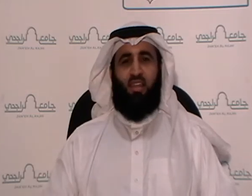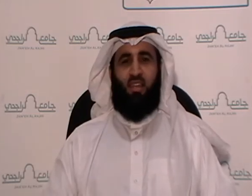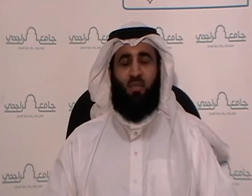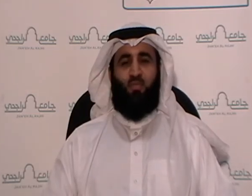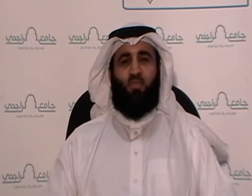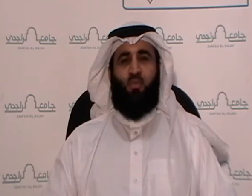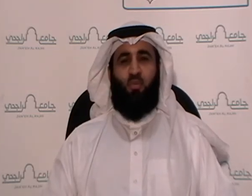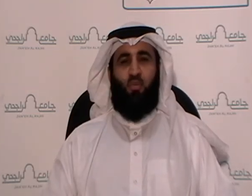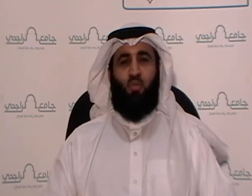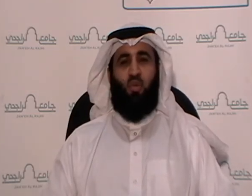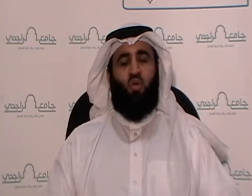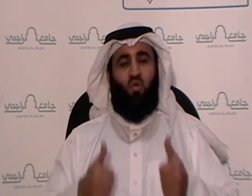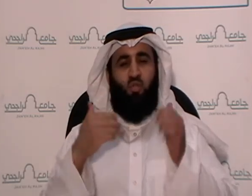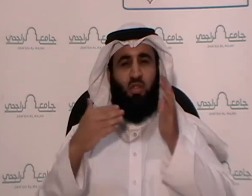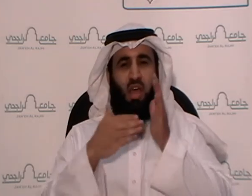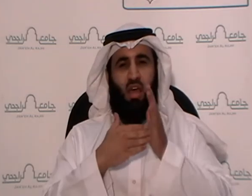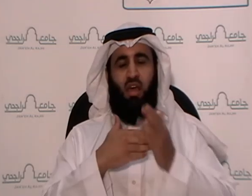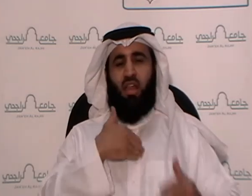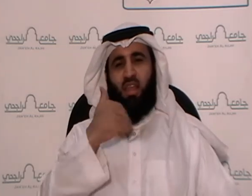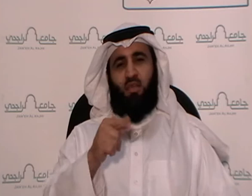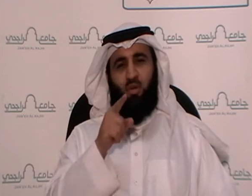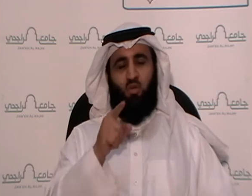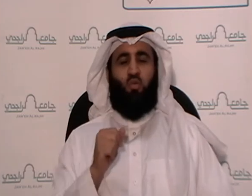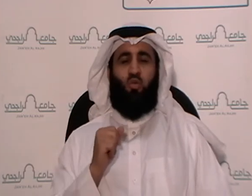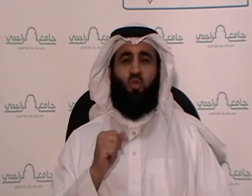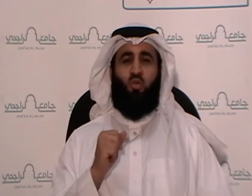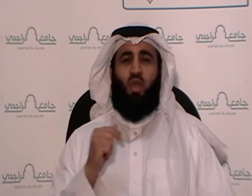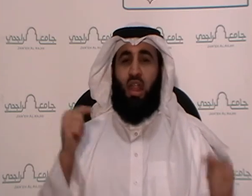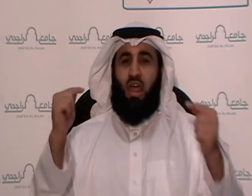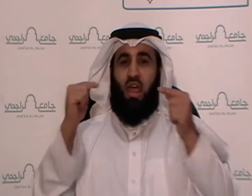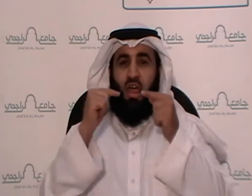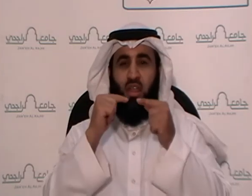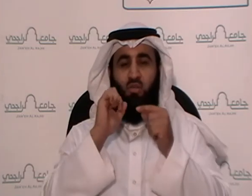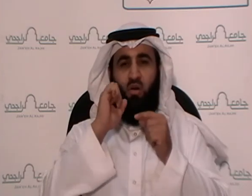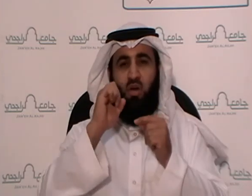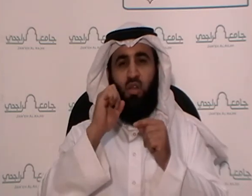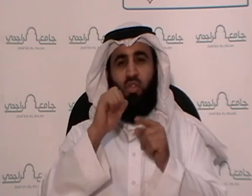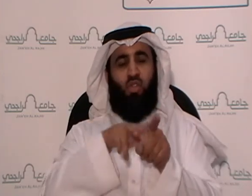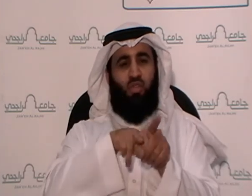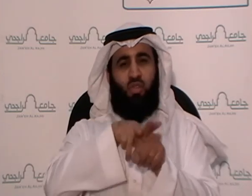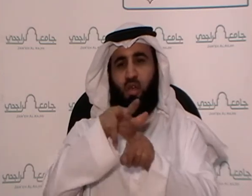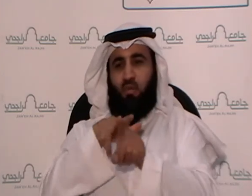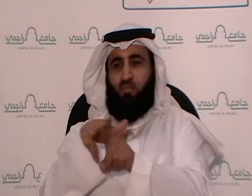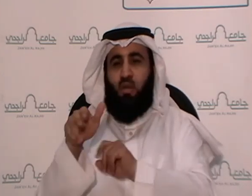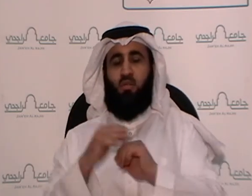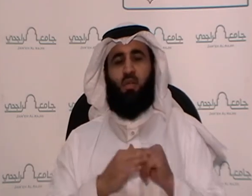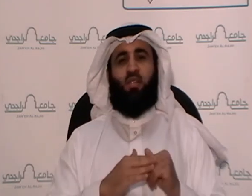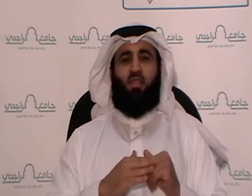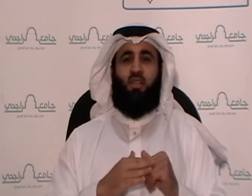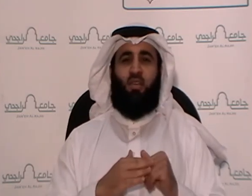والعاقبة للمتقين، ولا عدوان إلا على الظالمين.